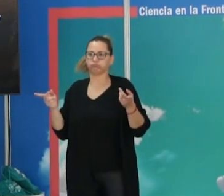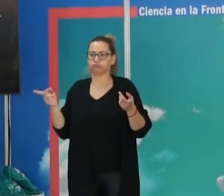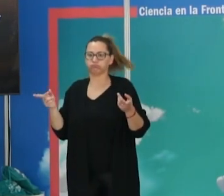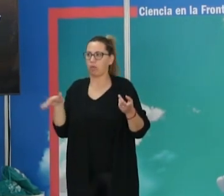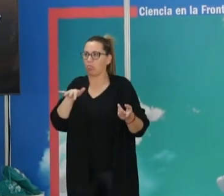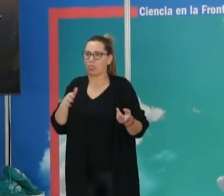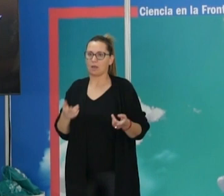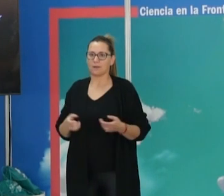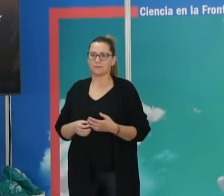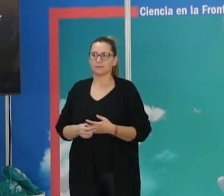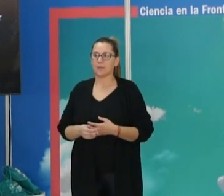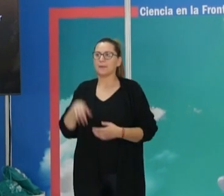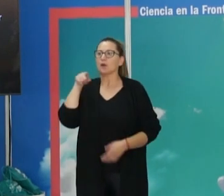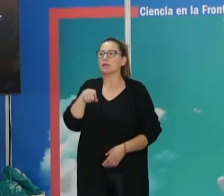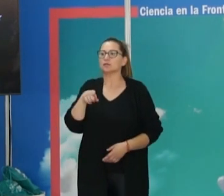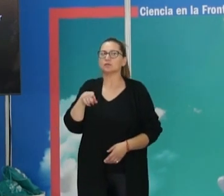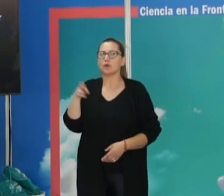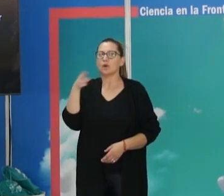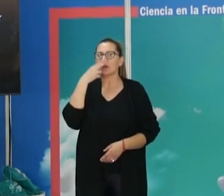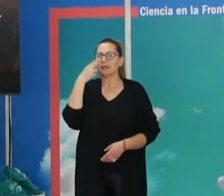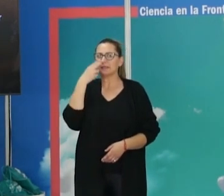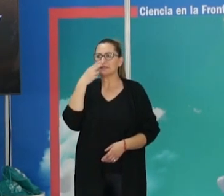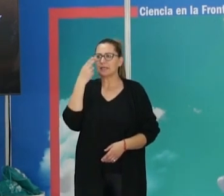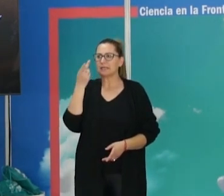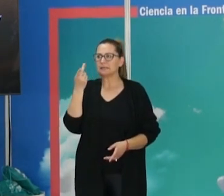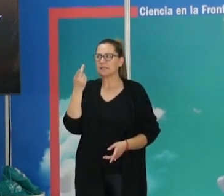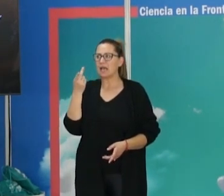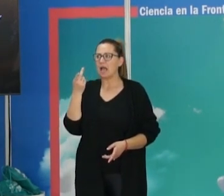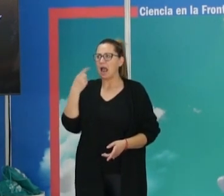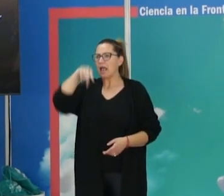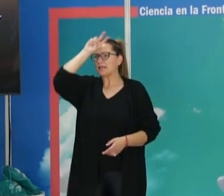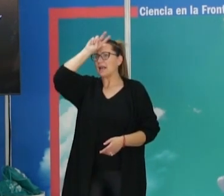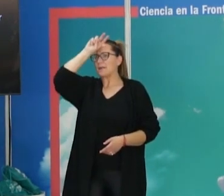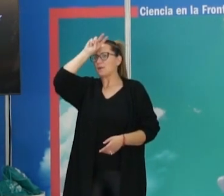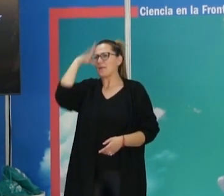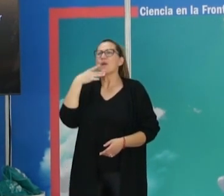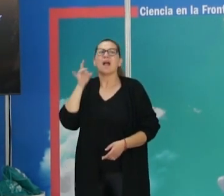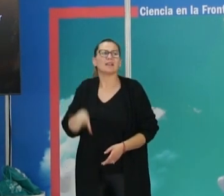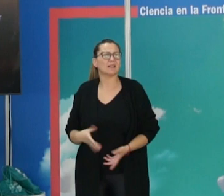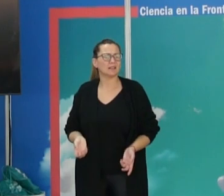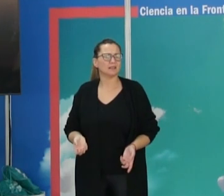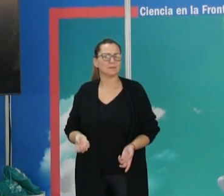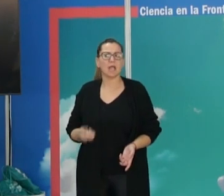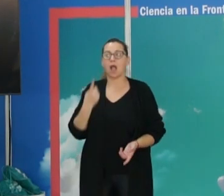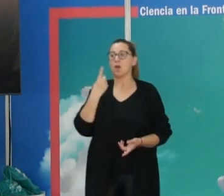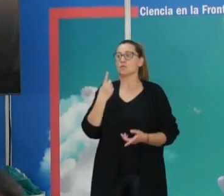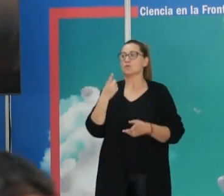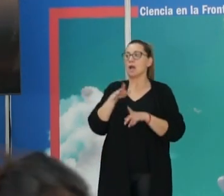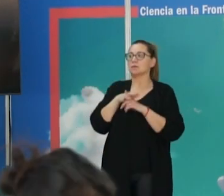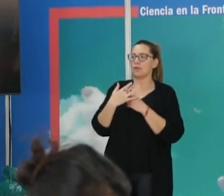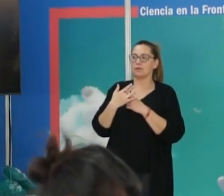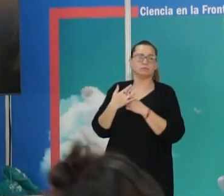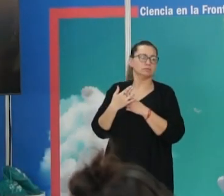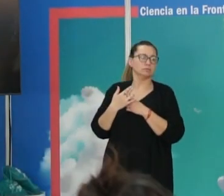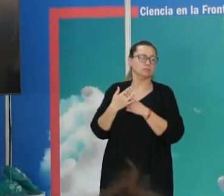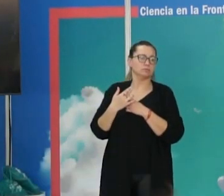a quién interesa realmente la preocupación esta de clasificar a las personas por género y sexo? Bueno, hay un contexto, bueno, esto se